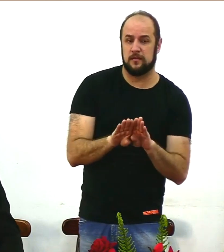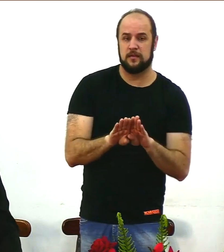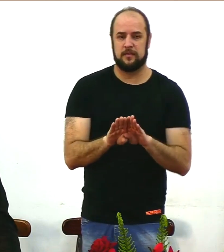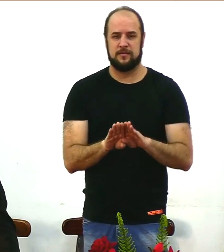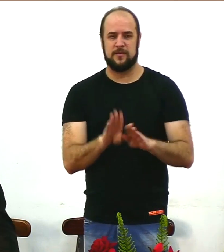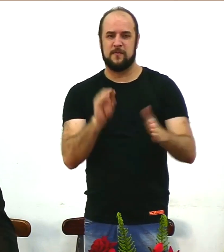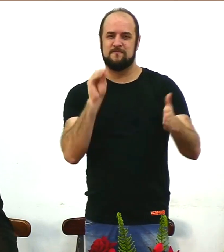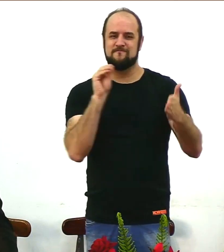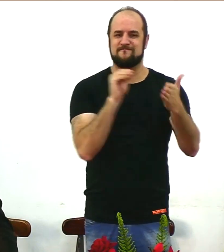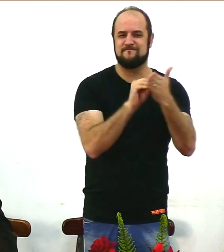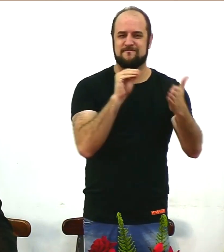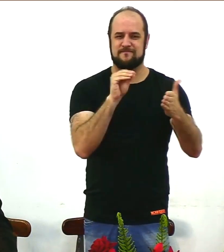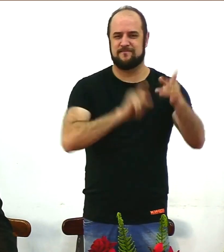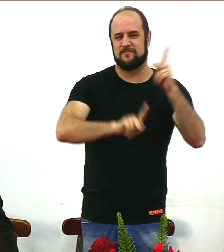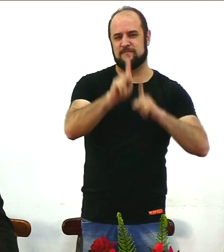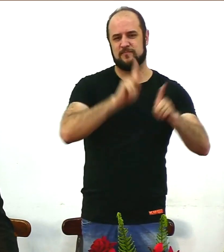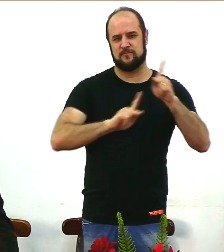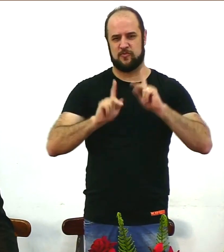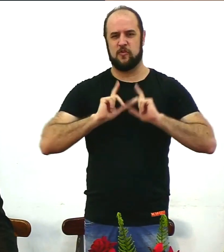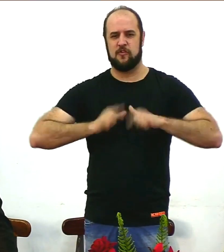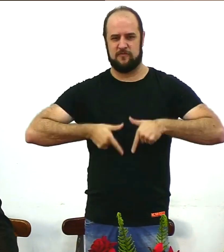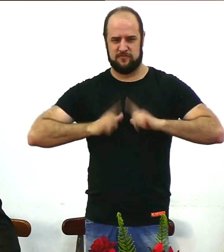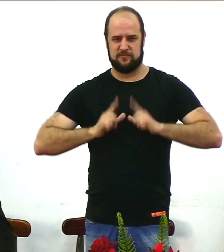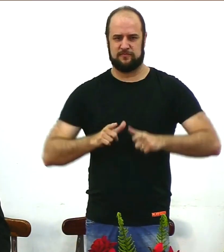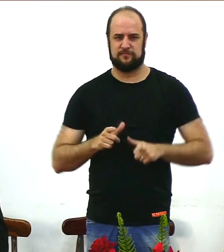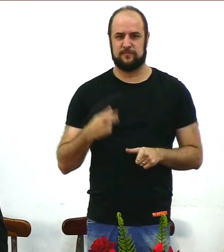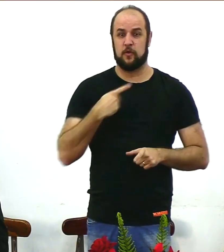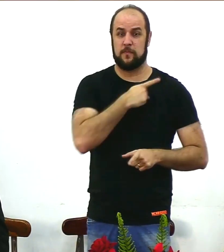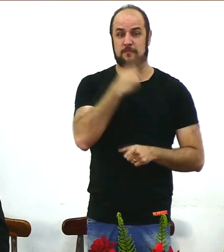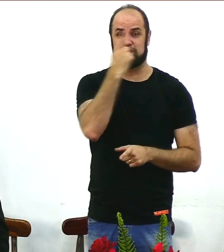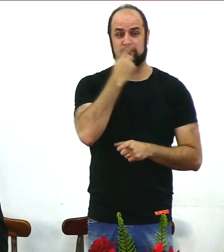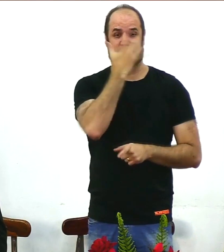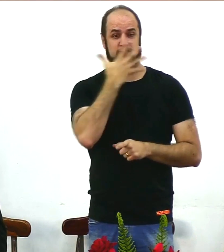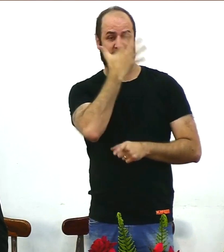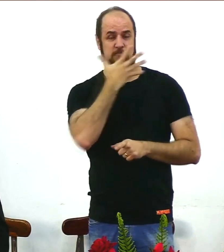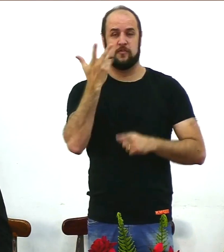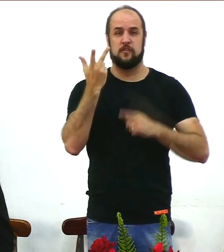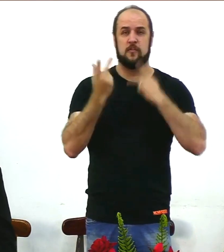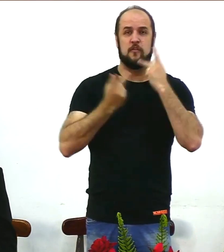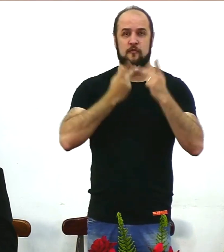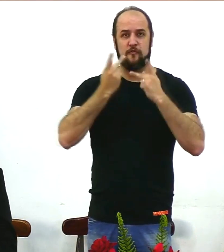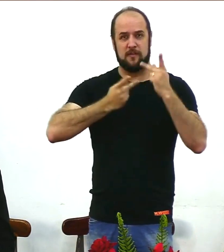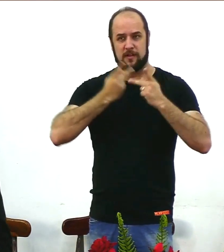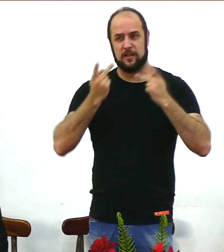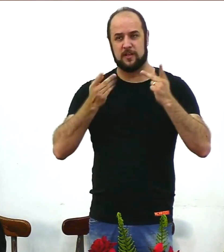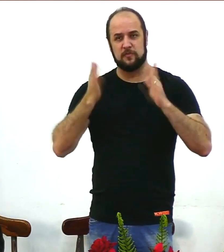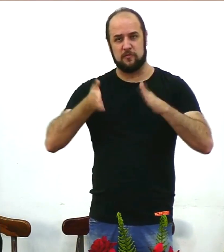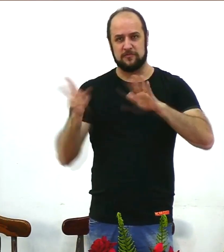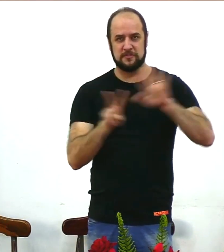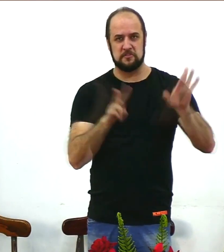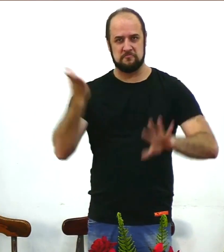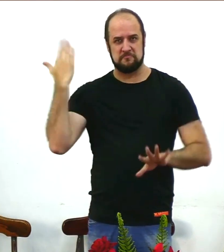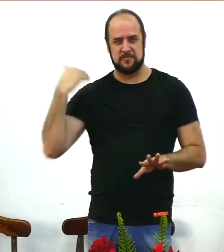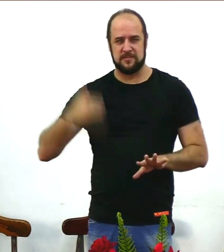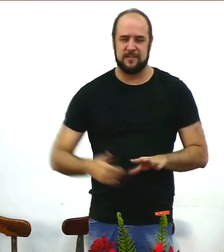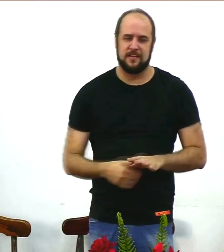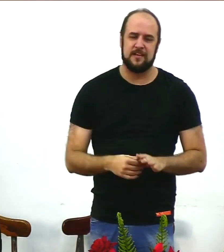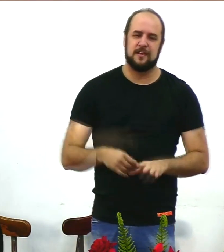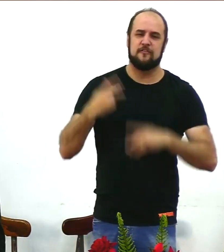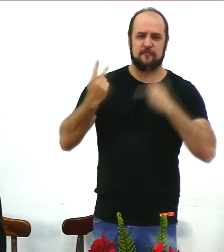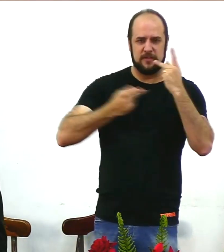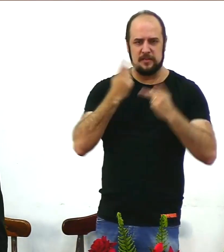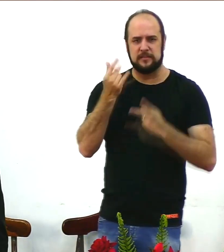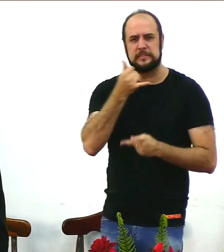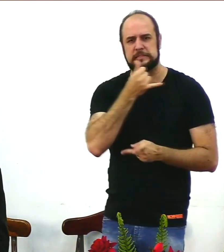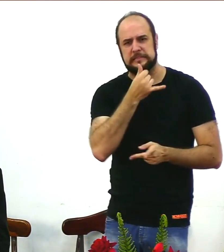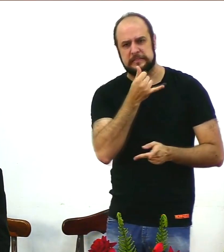instrumentos, mas por que eles cantariam? Por que eles louvariam? Então, continuamente